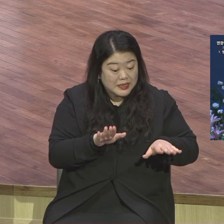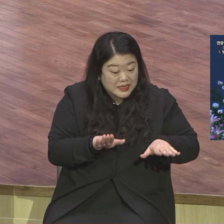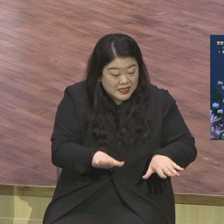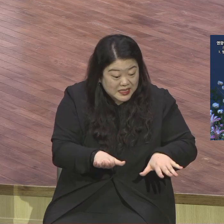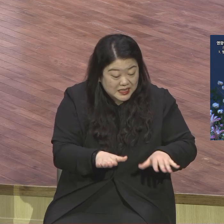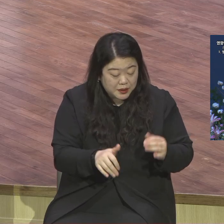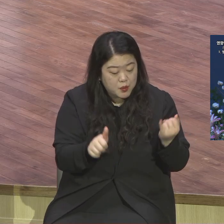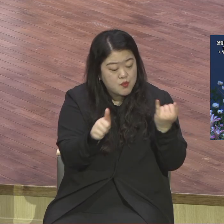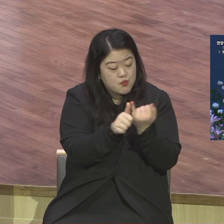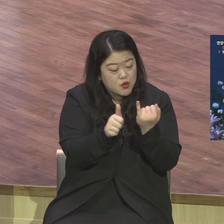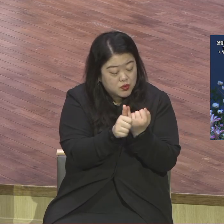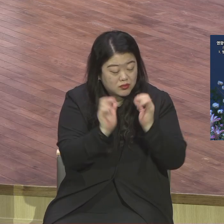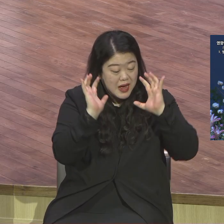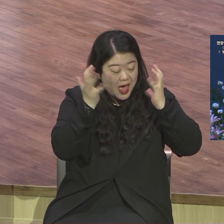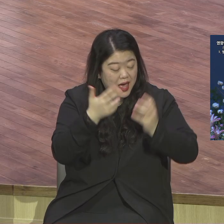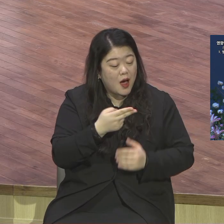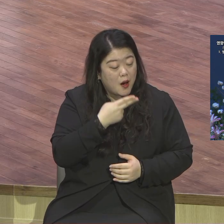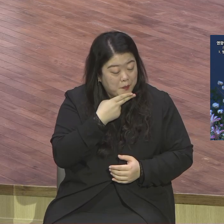그렇게 많을 것이다.